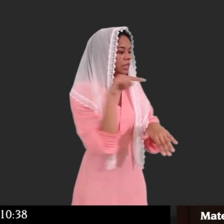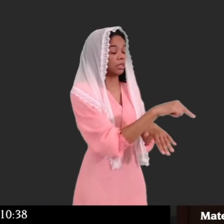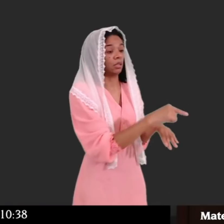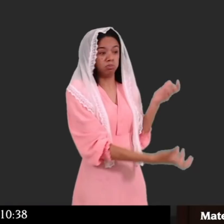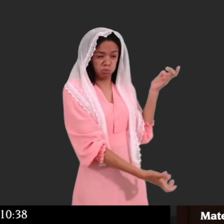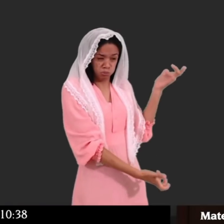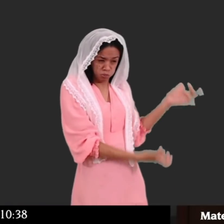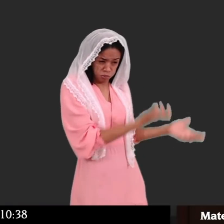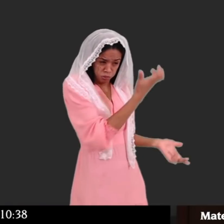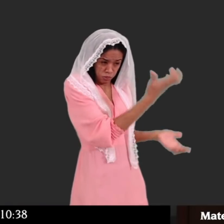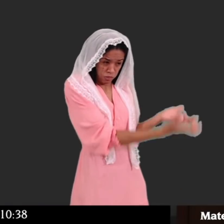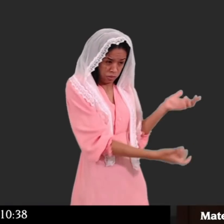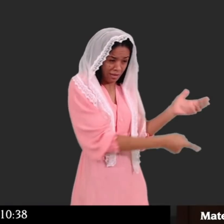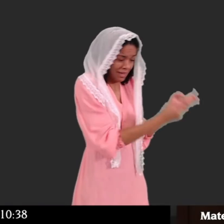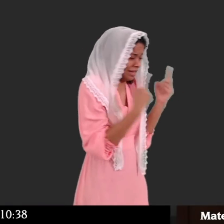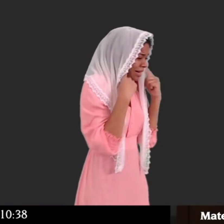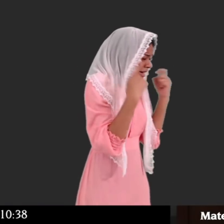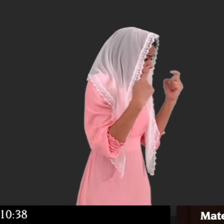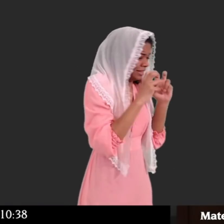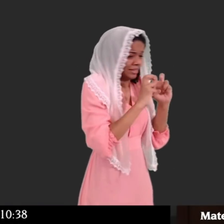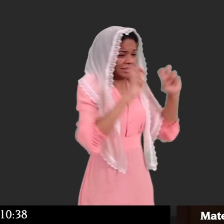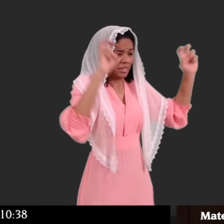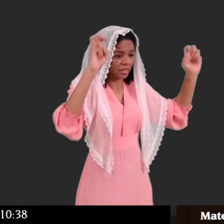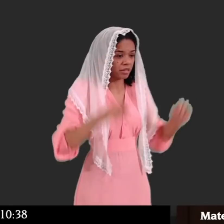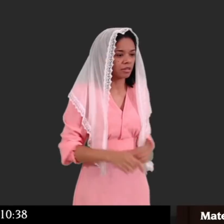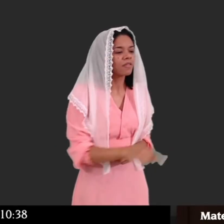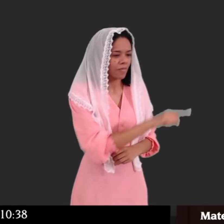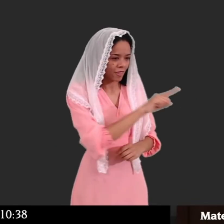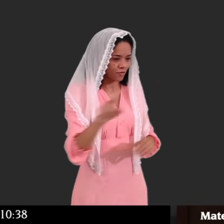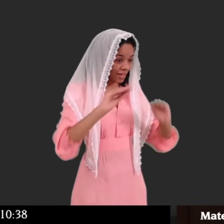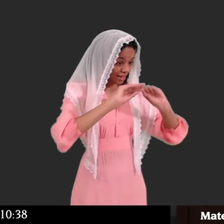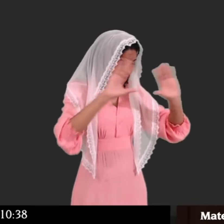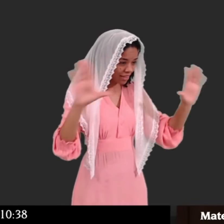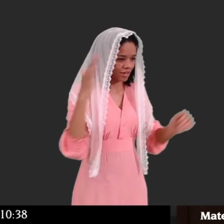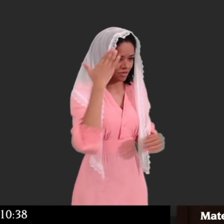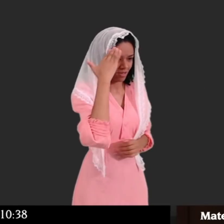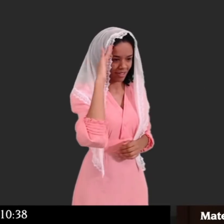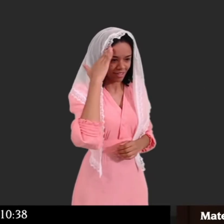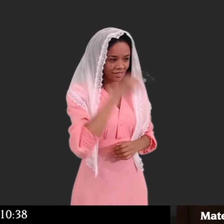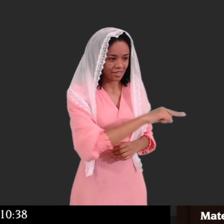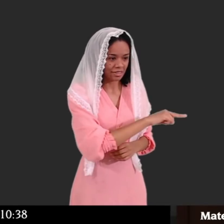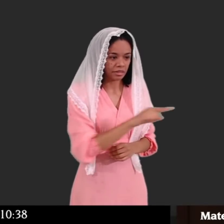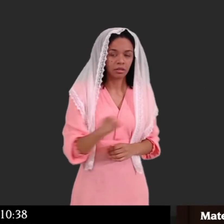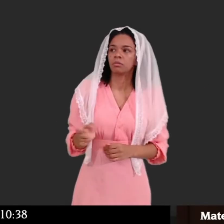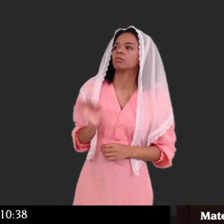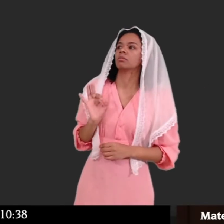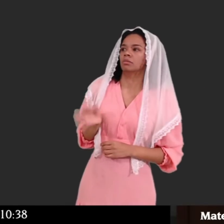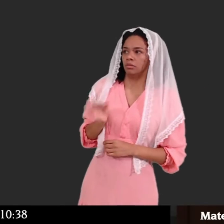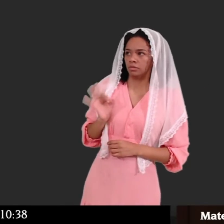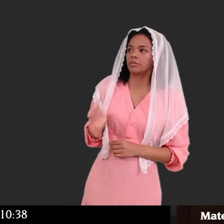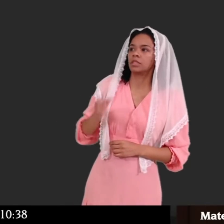dentes. E disse-lhes Jesus: entendeste todas estas coisas? Disseram-lhe eles: sim,